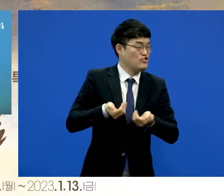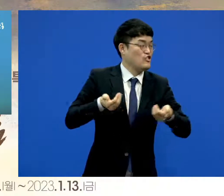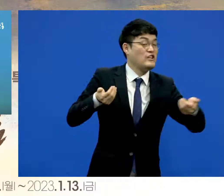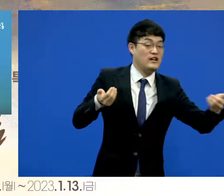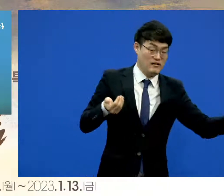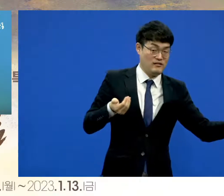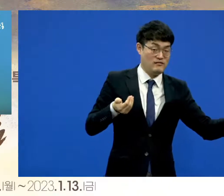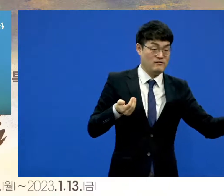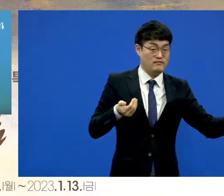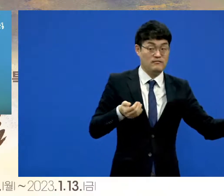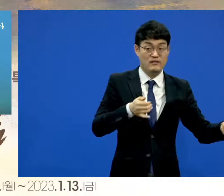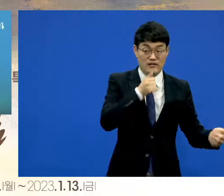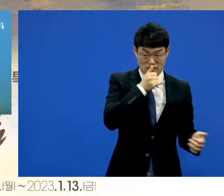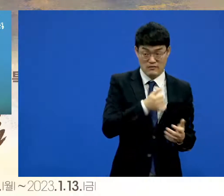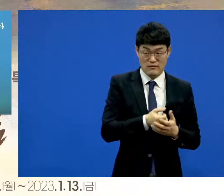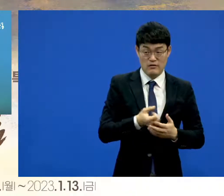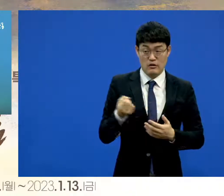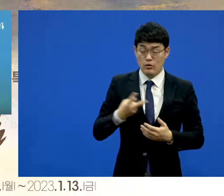큰아들도 마찬가지입니다.